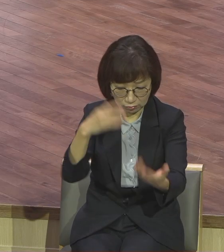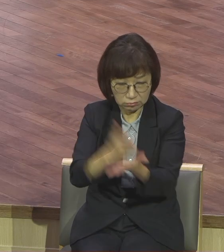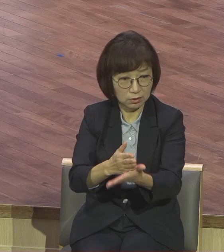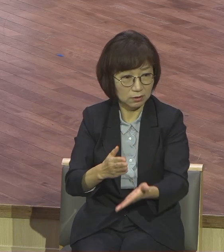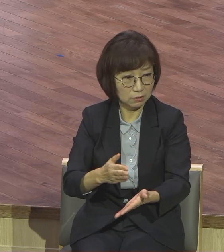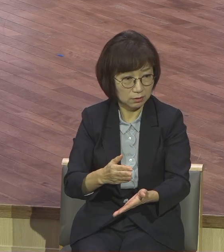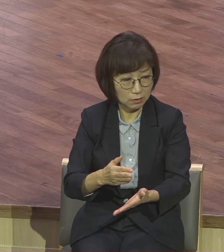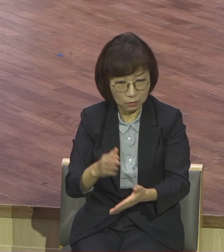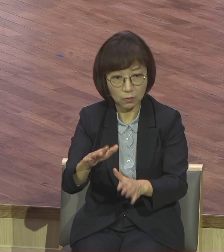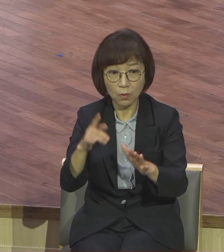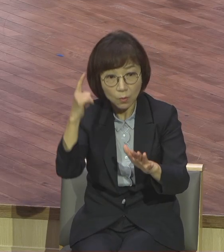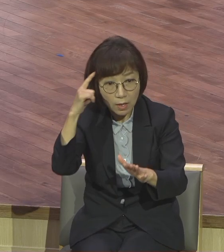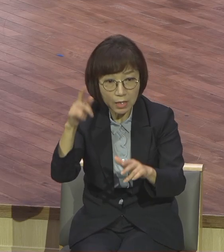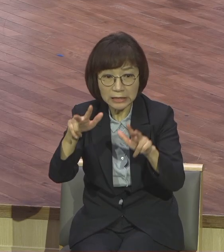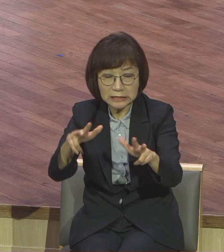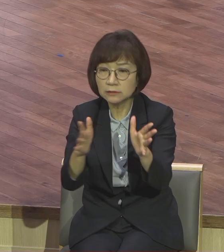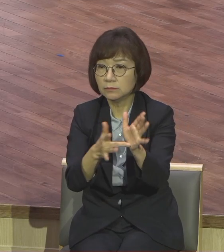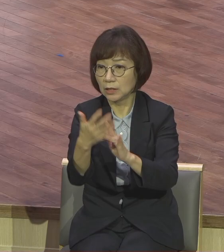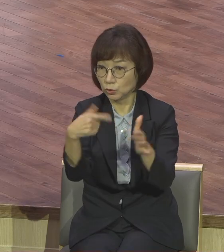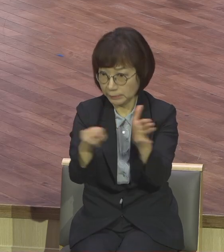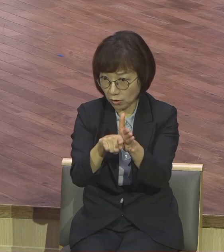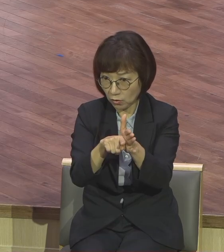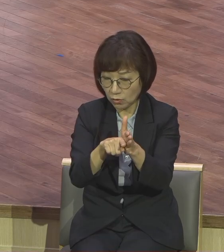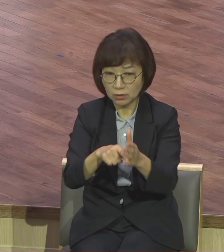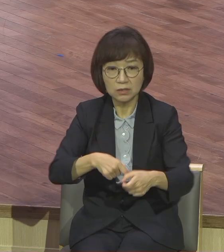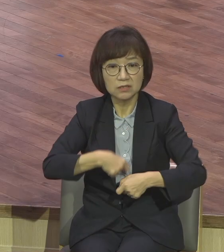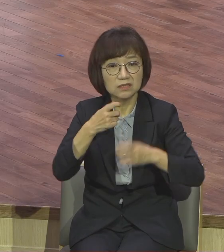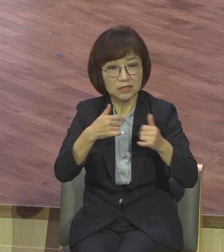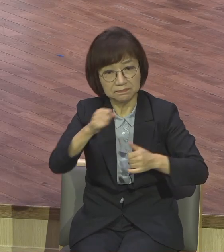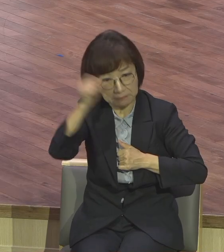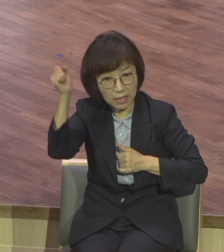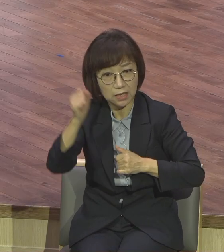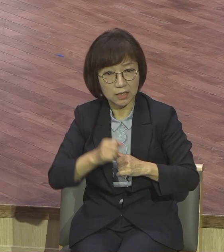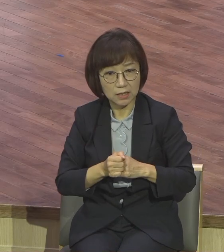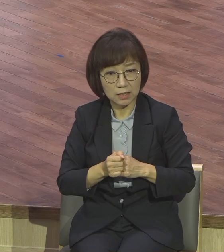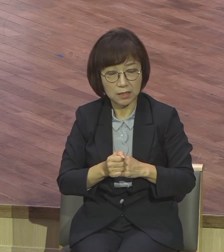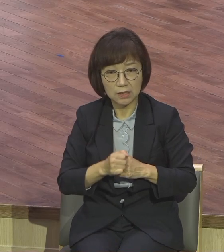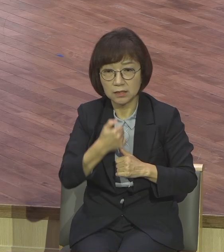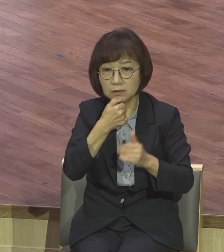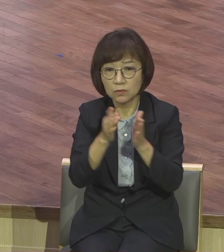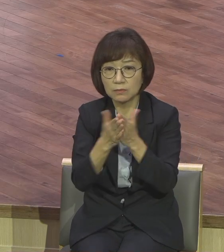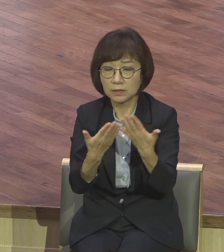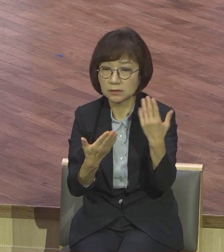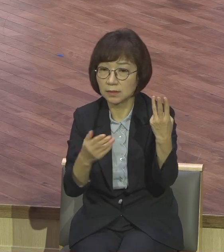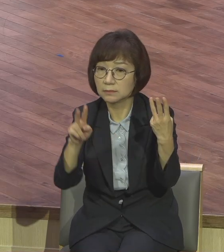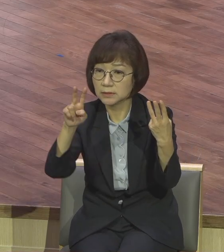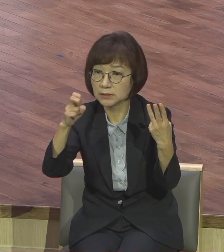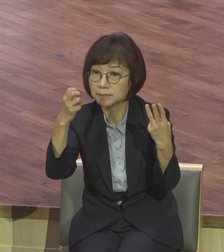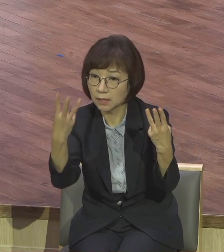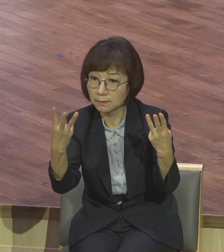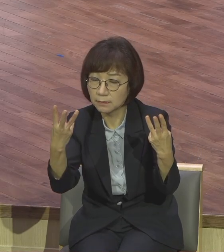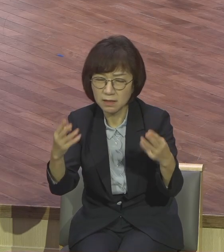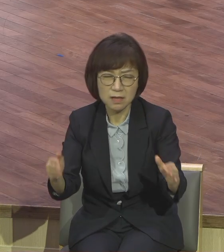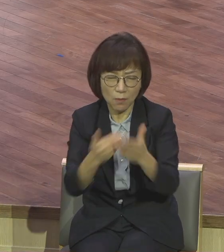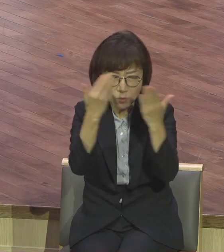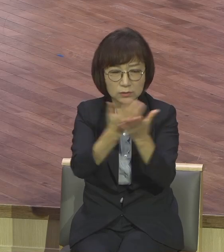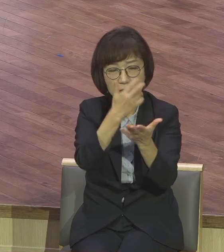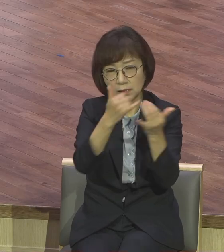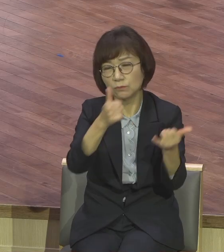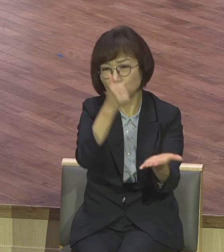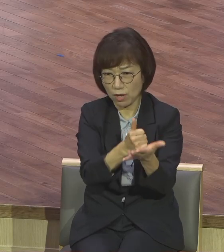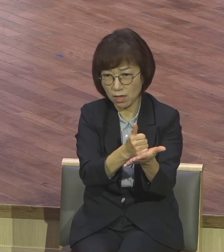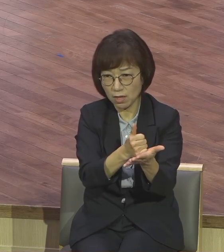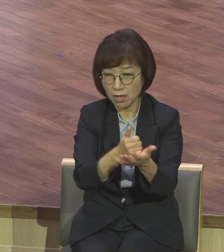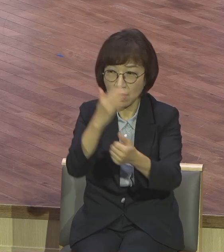상관없습니다. 예수 믿는 사람은 의인이요. 로마서 3장 23절 24절에 모든 사람이 죄를 범하였으며